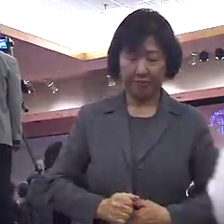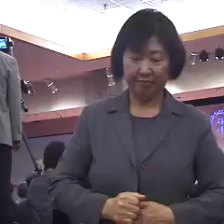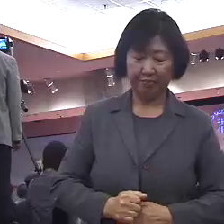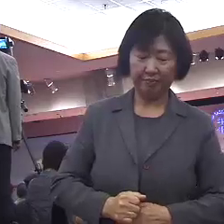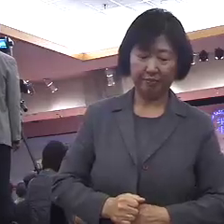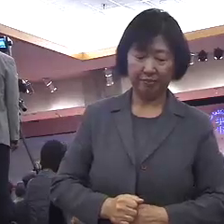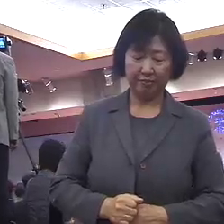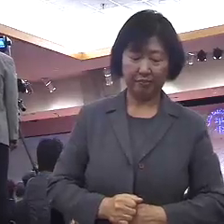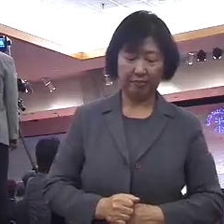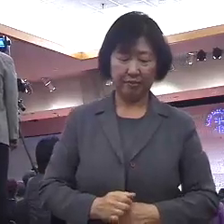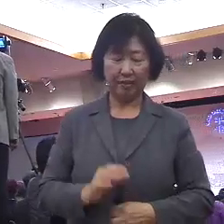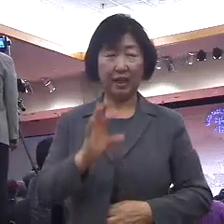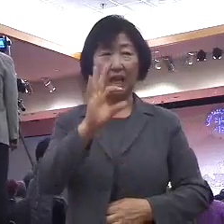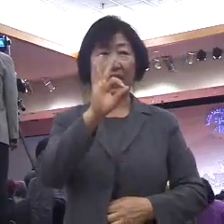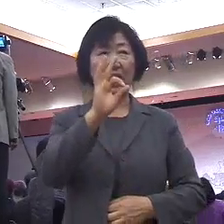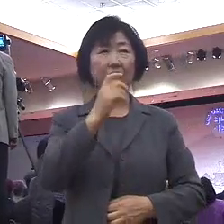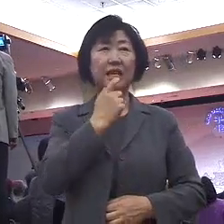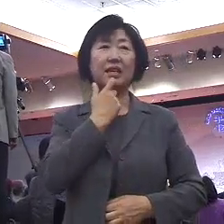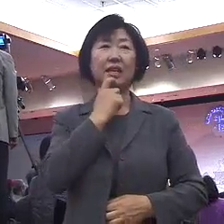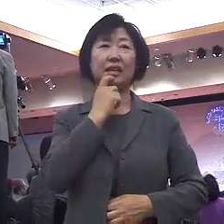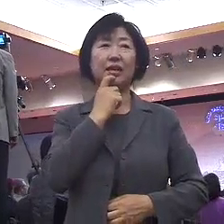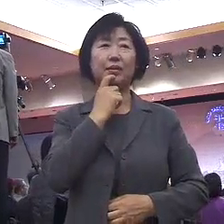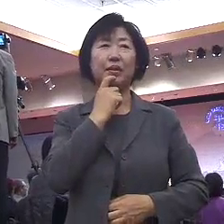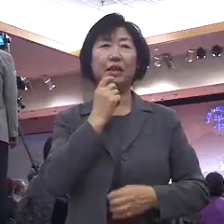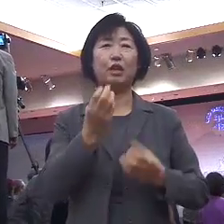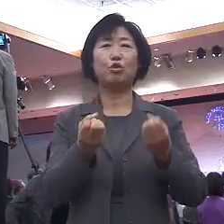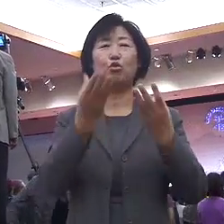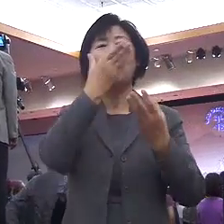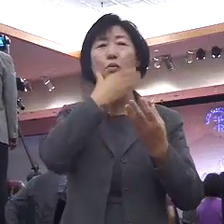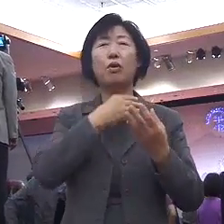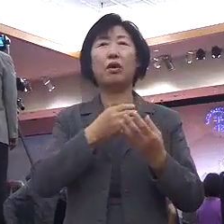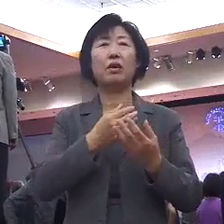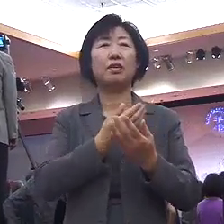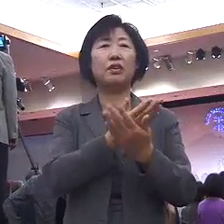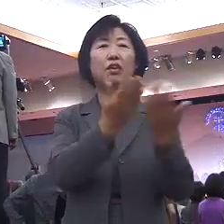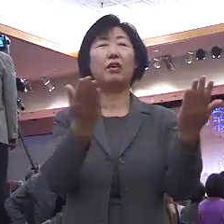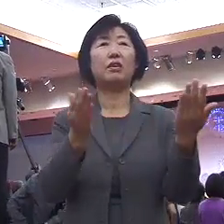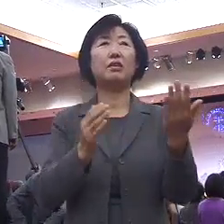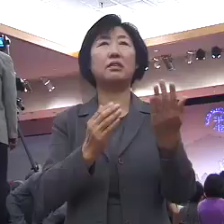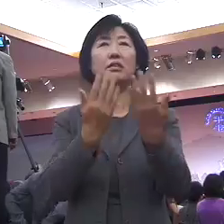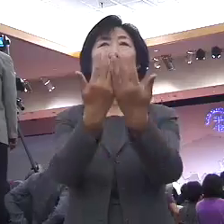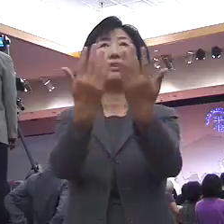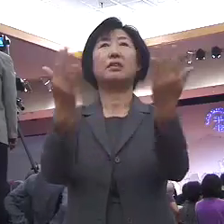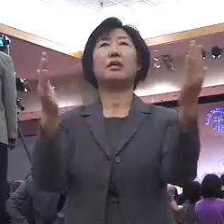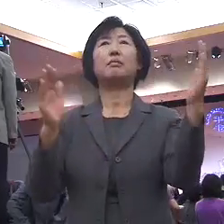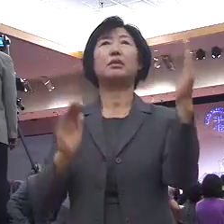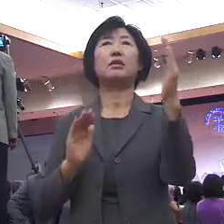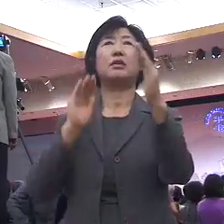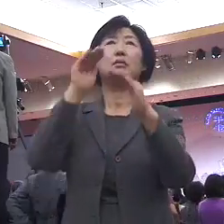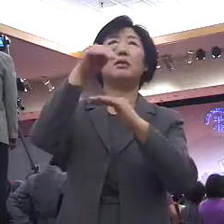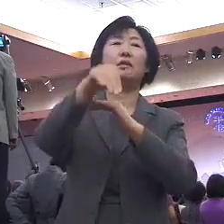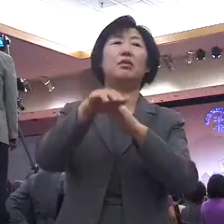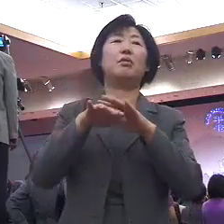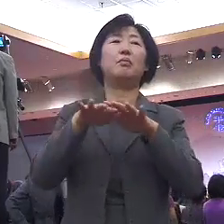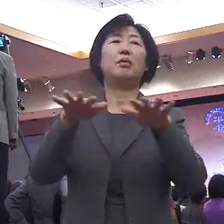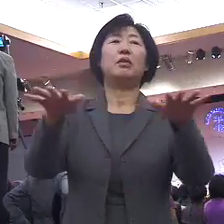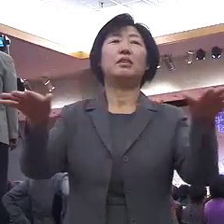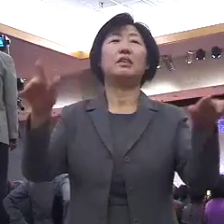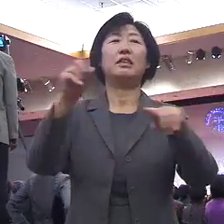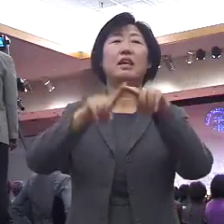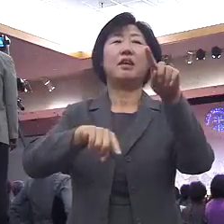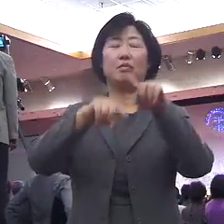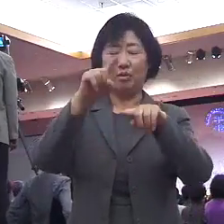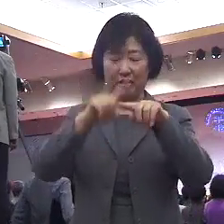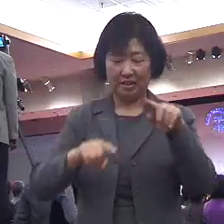맞췄으면 좋겠습니다. 야곱의 축복, 너는 담장 넘어 뻗어나는 그러한 나무 같다. 우리 서로를 축복하면서 오늘